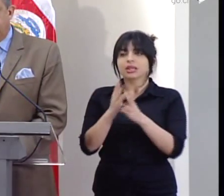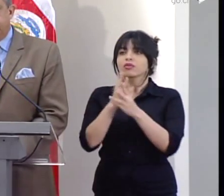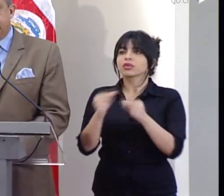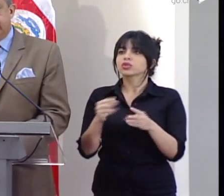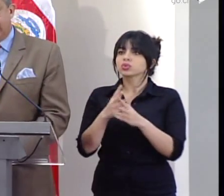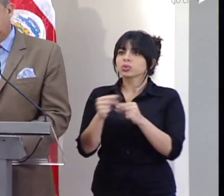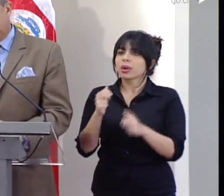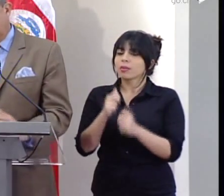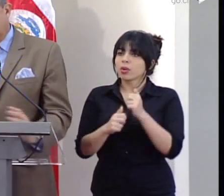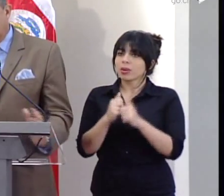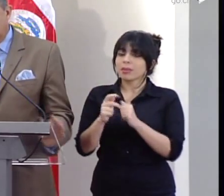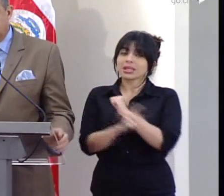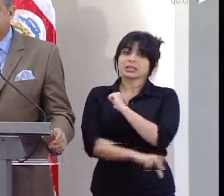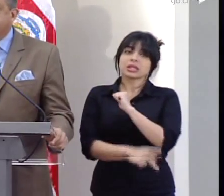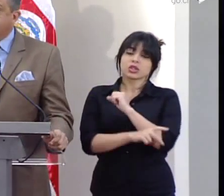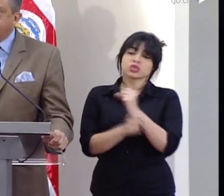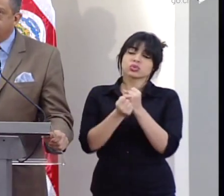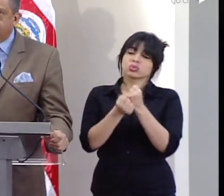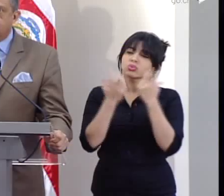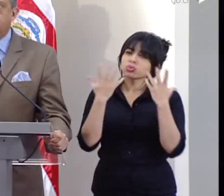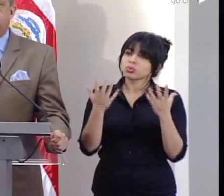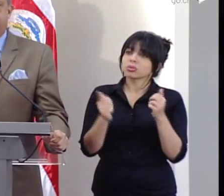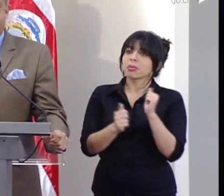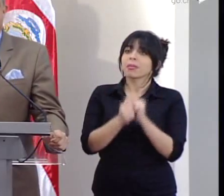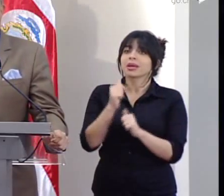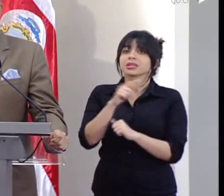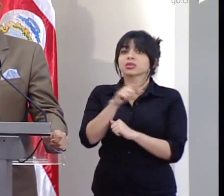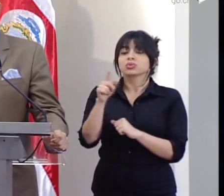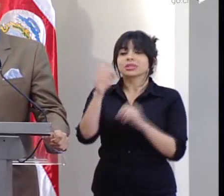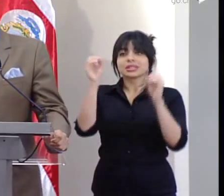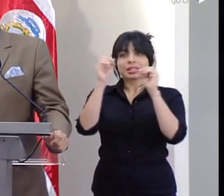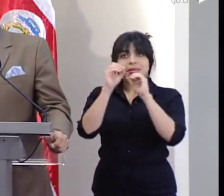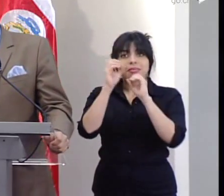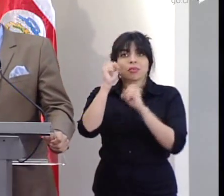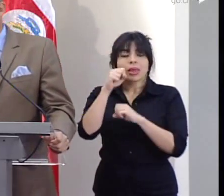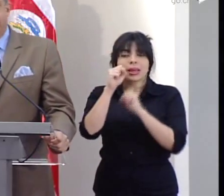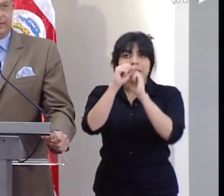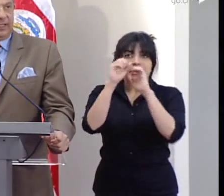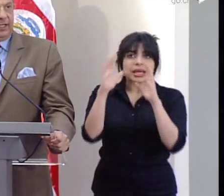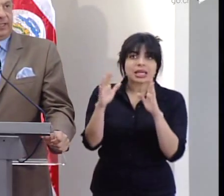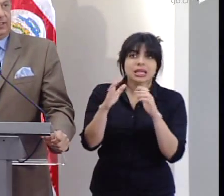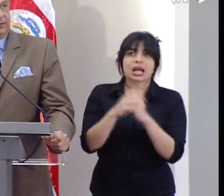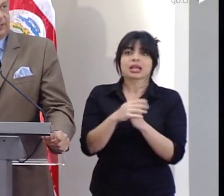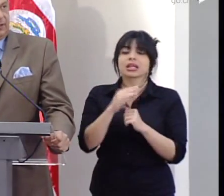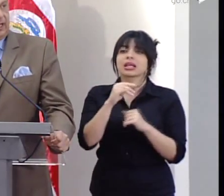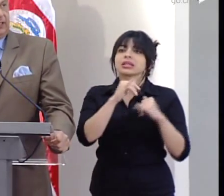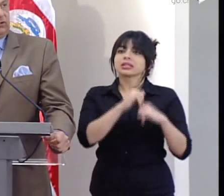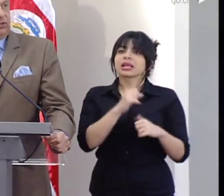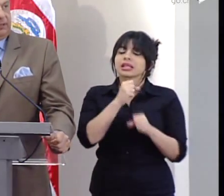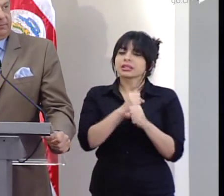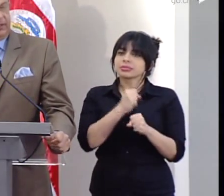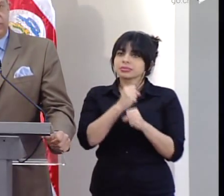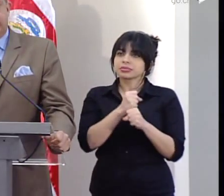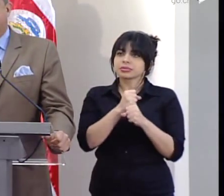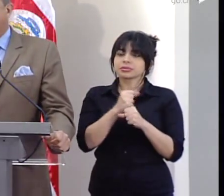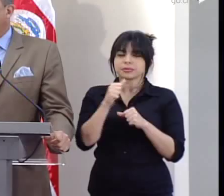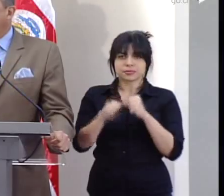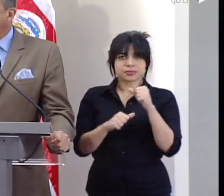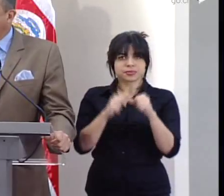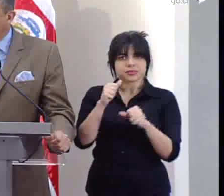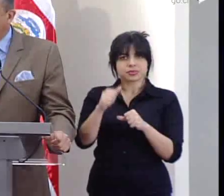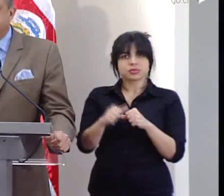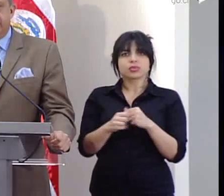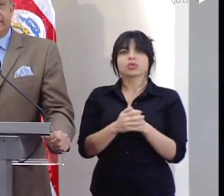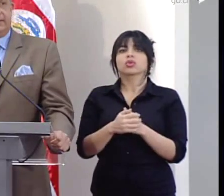los problemas del Estado, que son muchos, bastantes más de los que ustedes se imaginan, y sin embargo está ahí trabajando